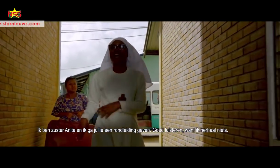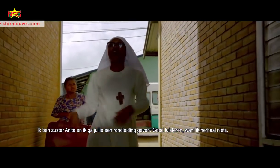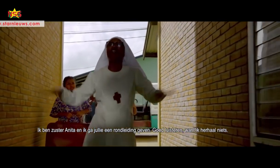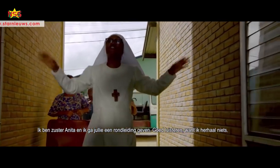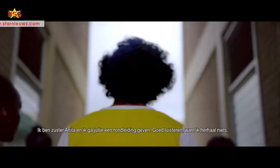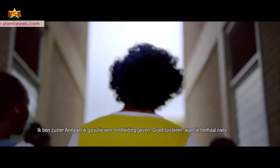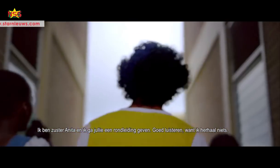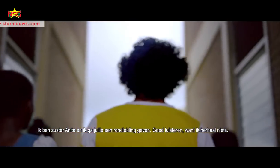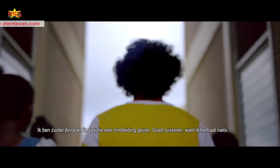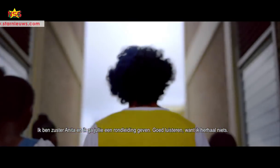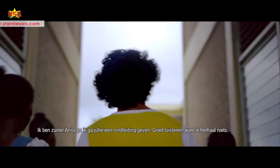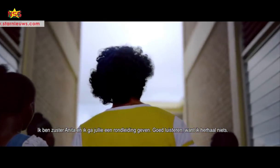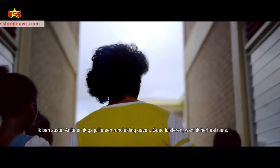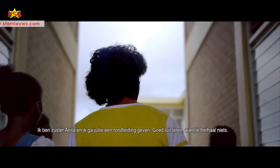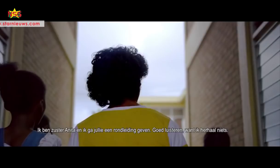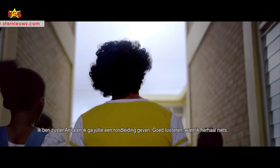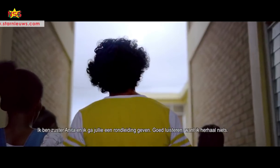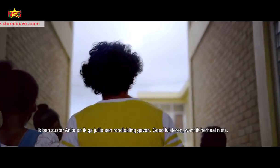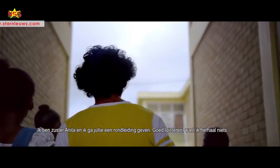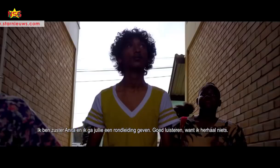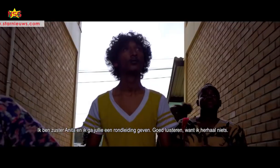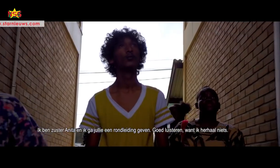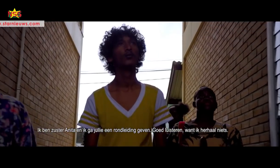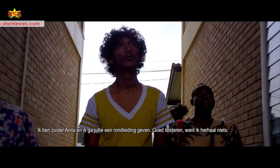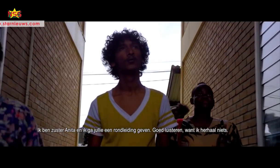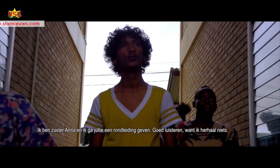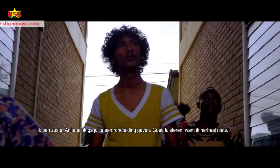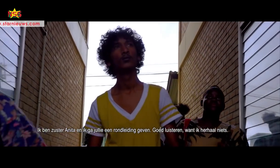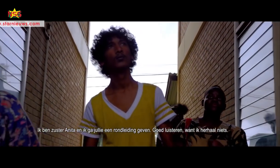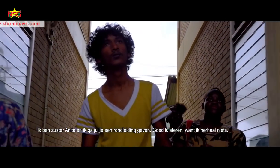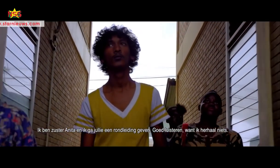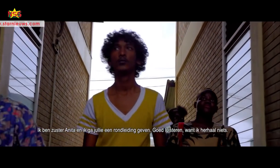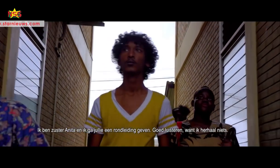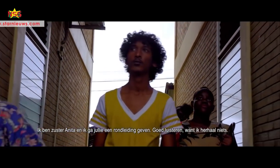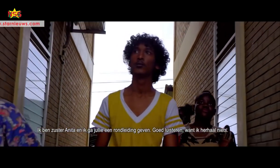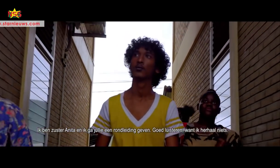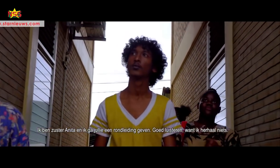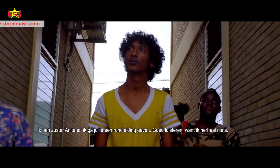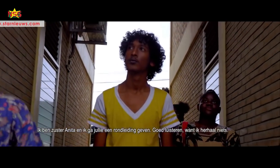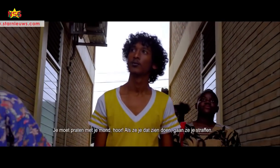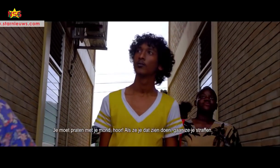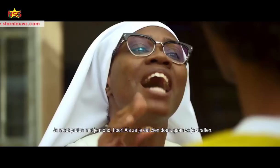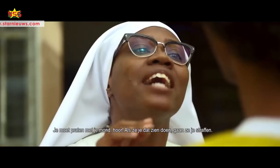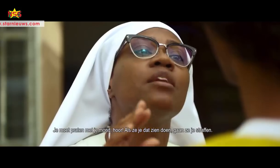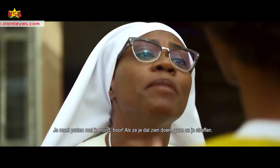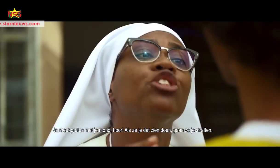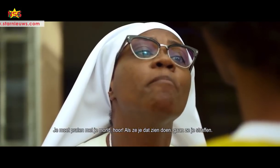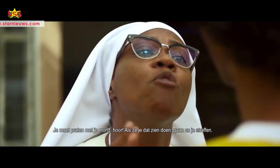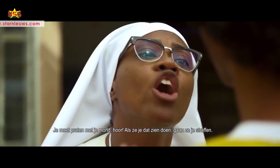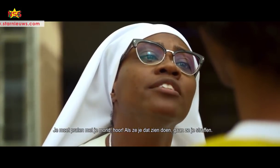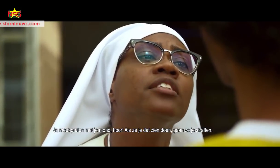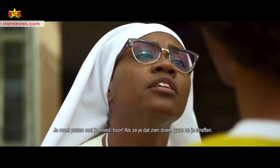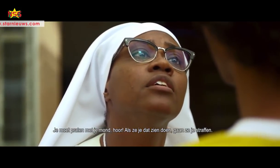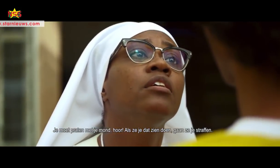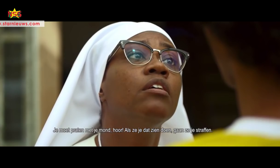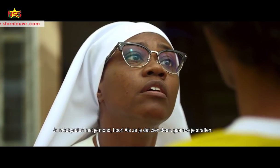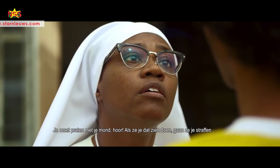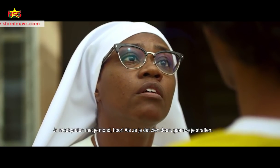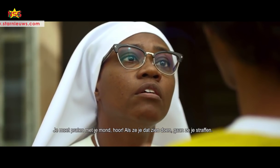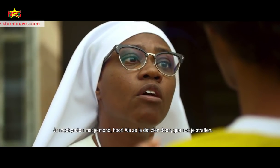een rondleiding geven. Goed luisteren, want ik herhaal niet. Nee, praten met je mond.